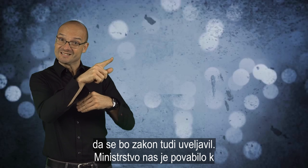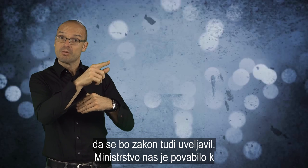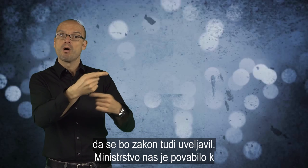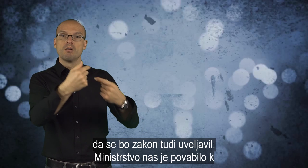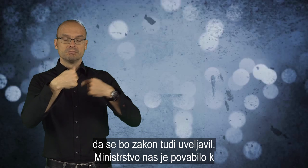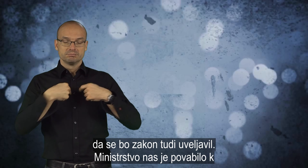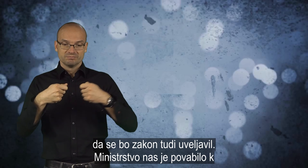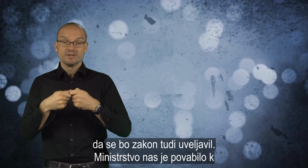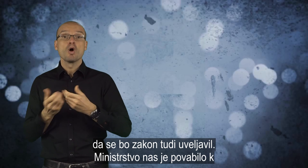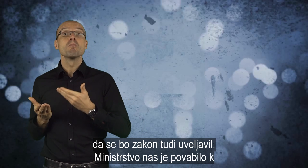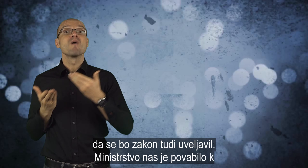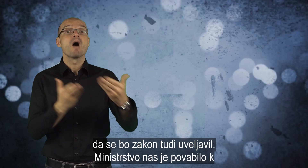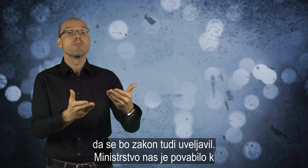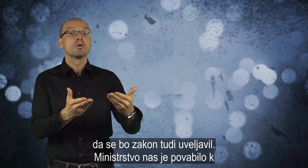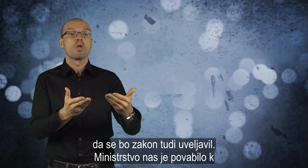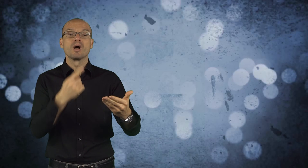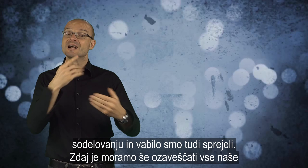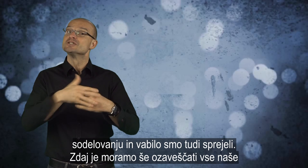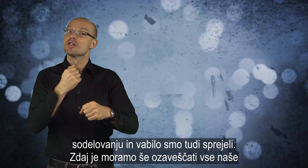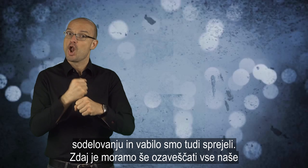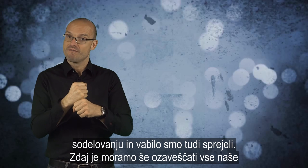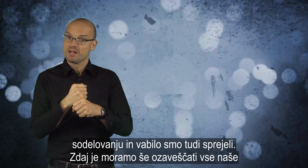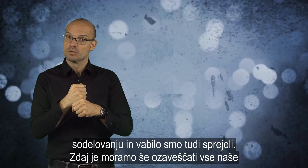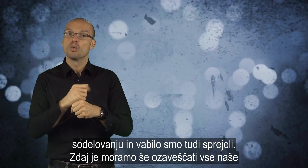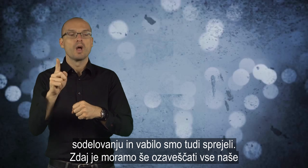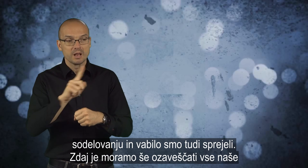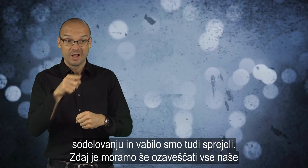Ministrstvo nas je povabilo k sodelovanju in vabilo smo tudi sprejeli.